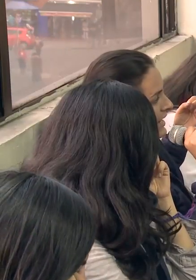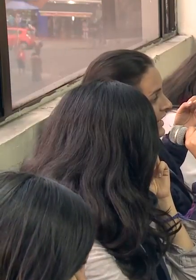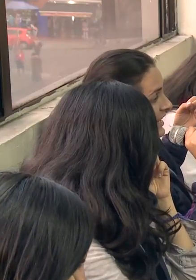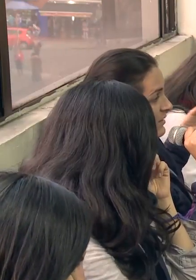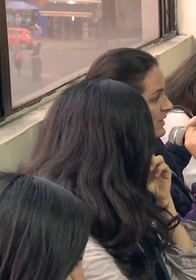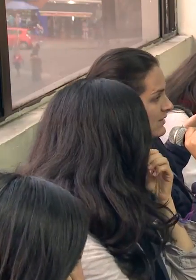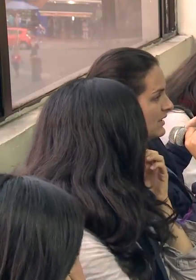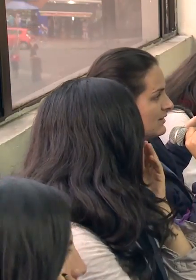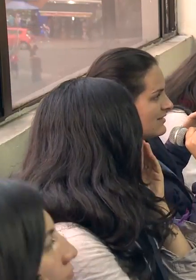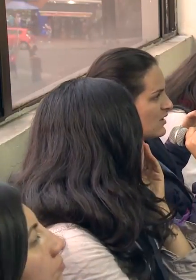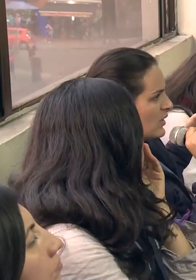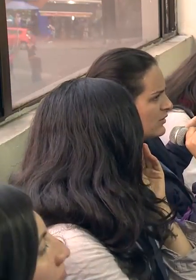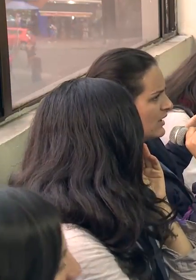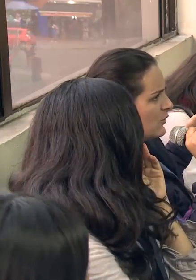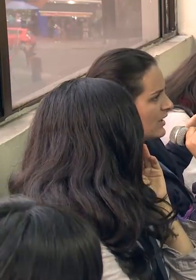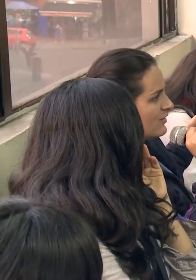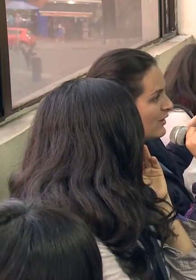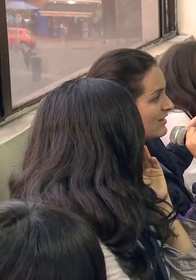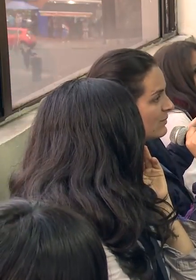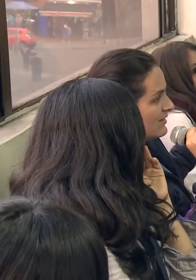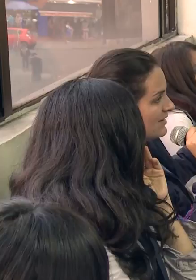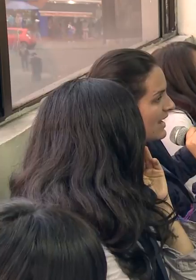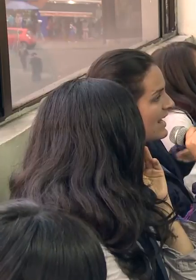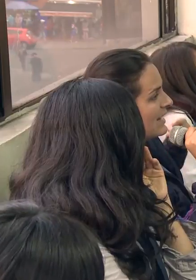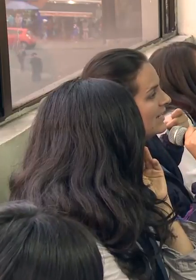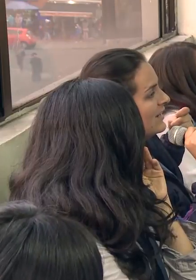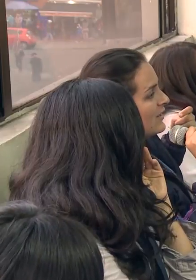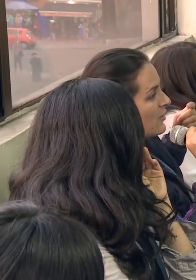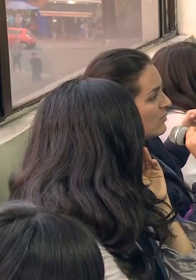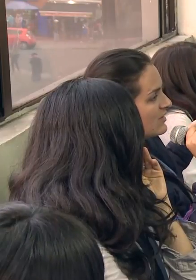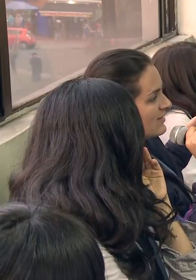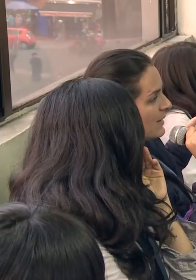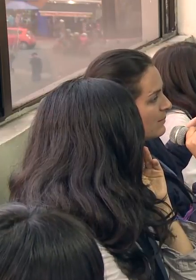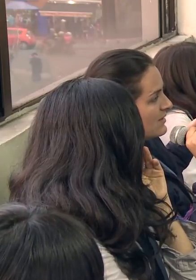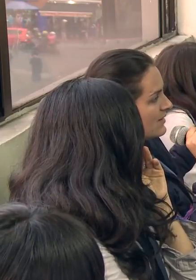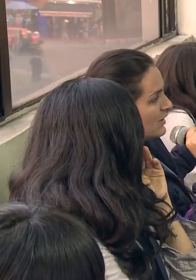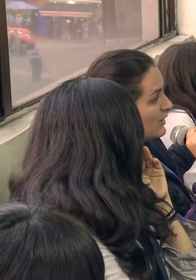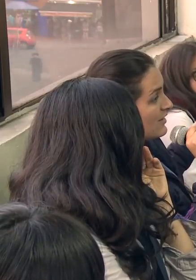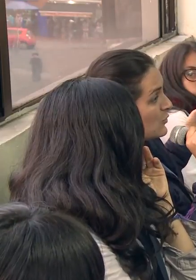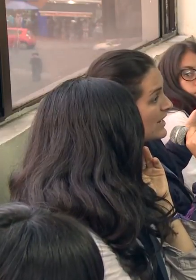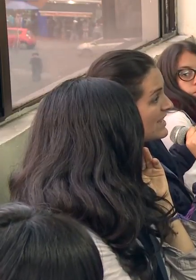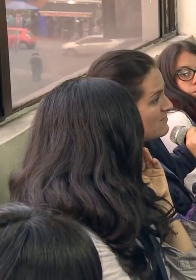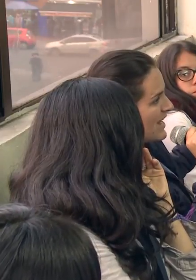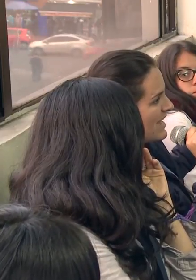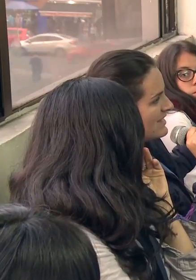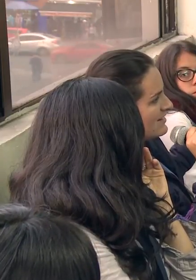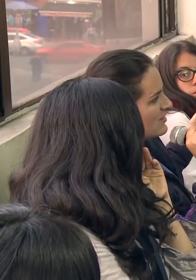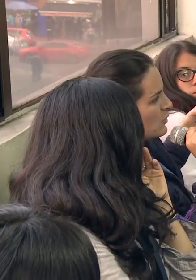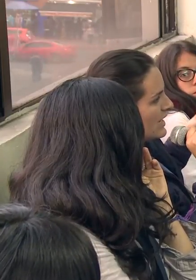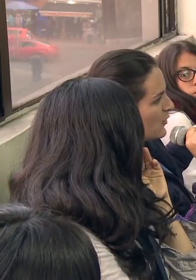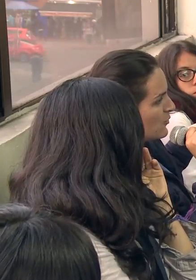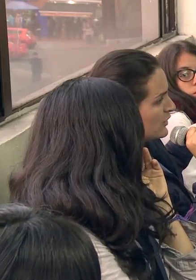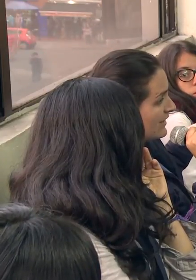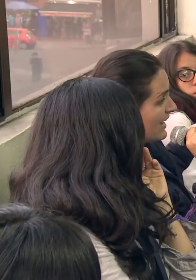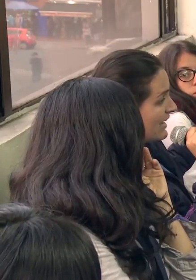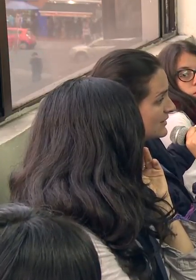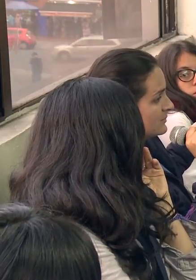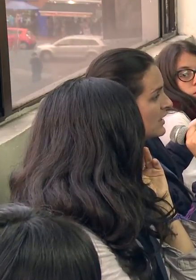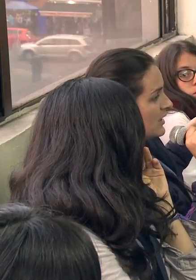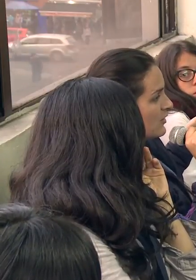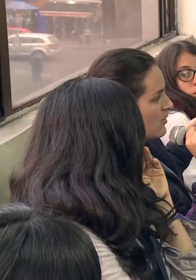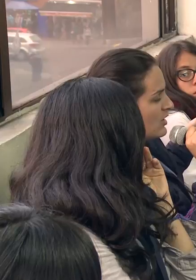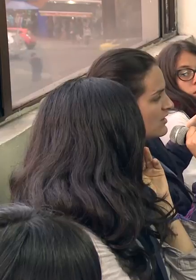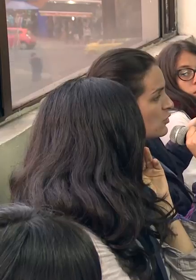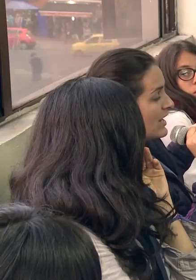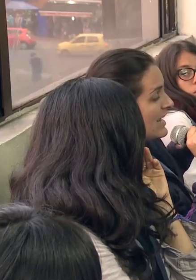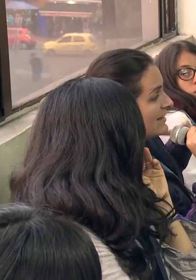a las visitas, en cuanto a la educación especial, cómo se están pensando en la escuela de padres, escuela comunidad,